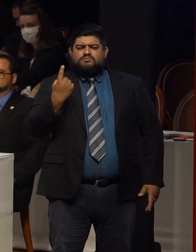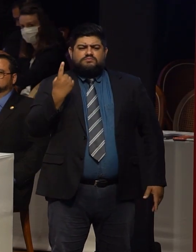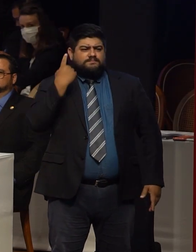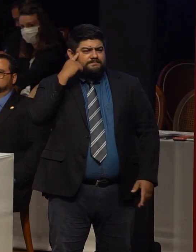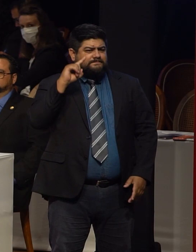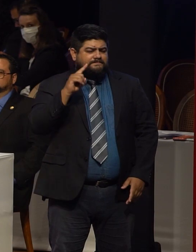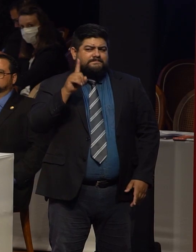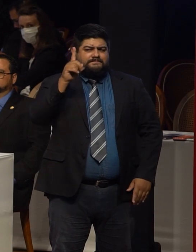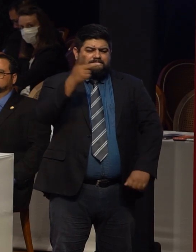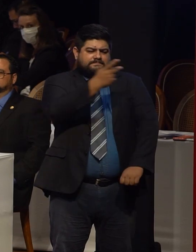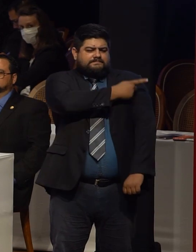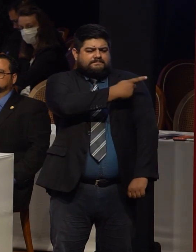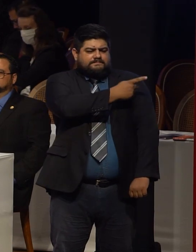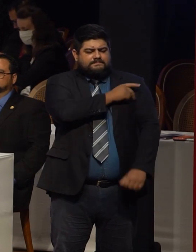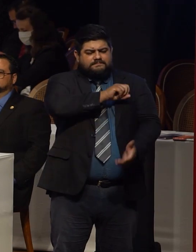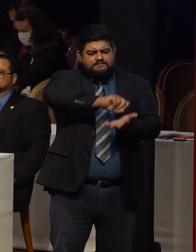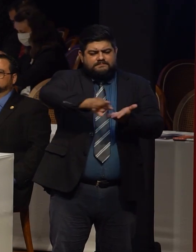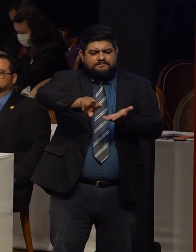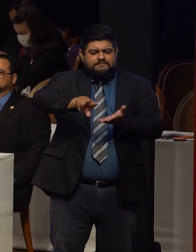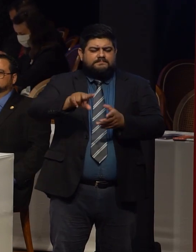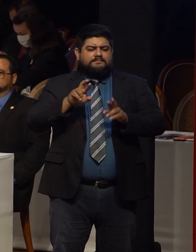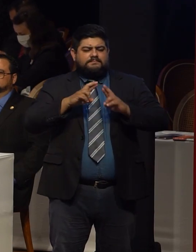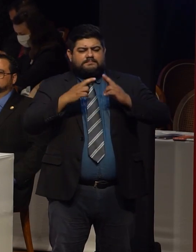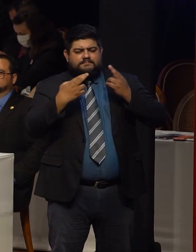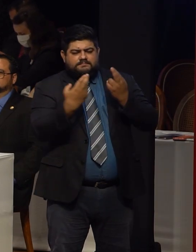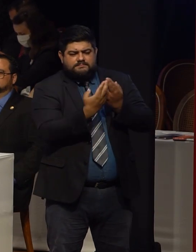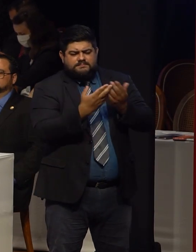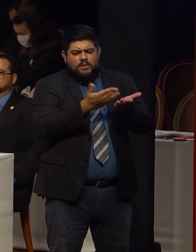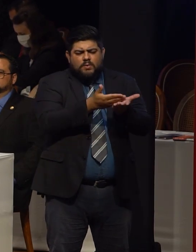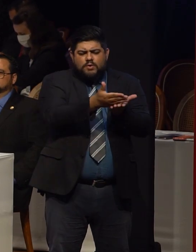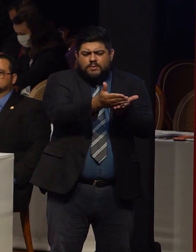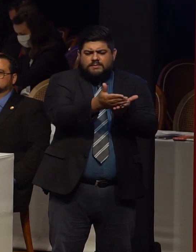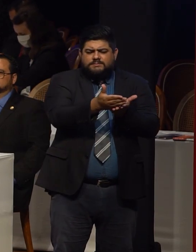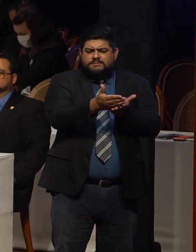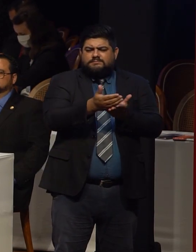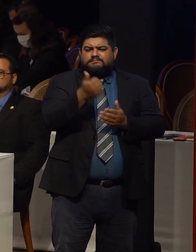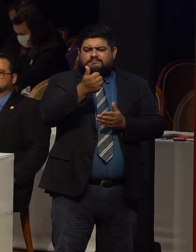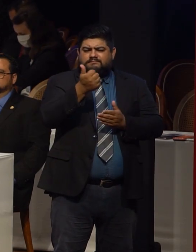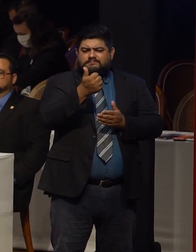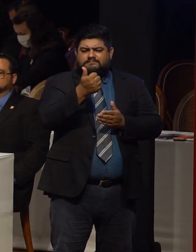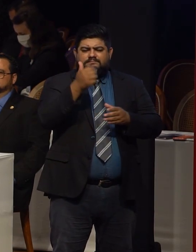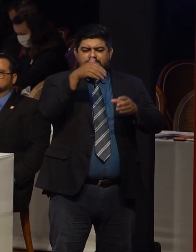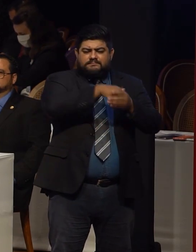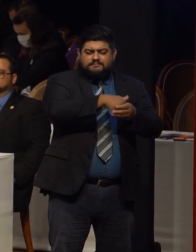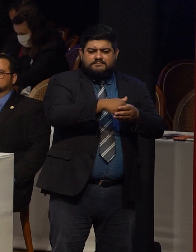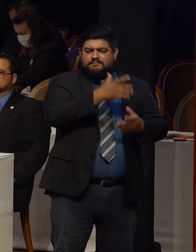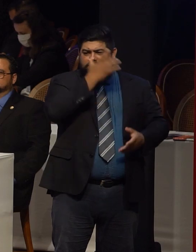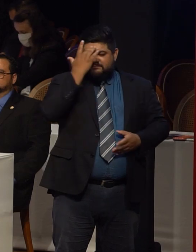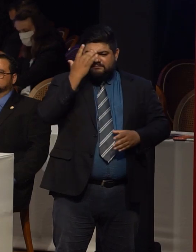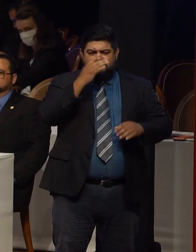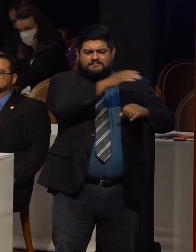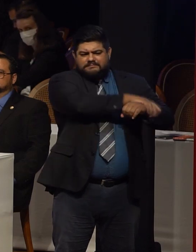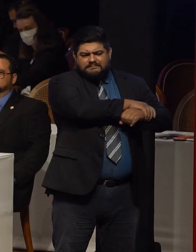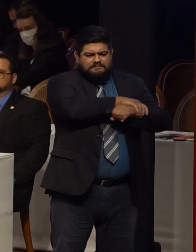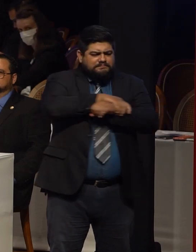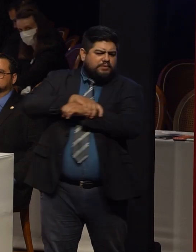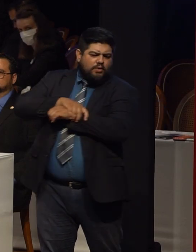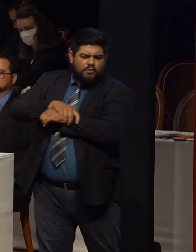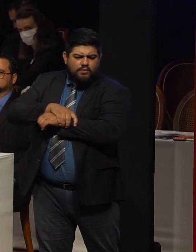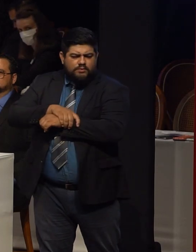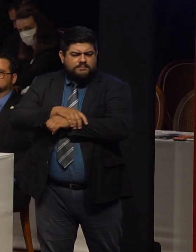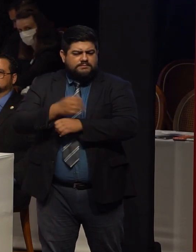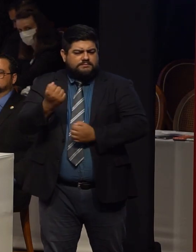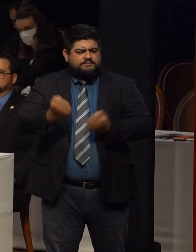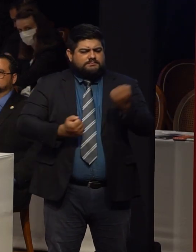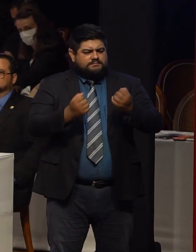em Vilhena, saindo de uma reunião, logo no começo do primeiro turno, uma pessoa me puxa pelo braço, saindo do